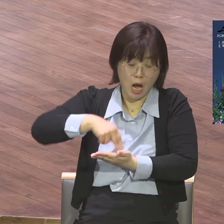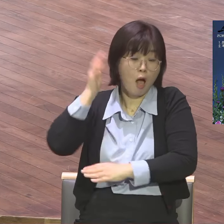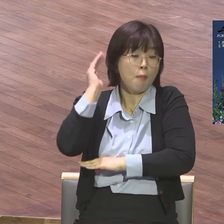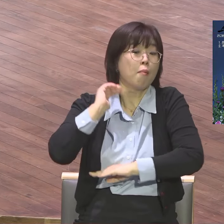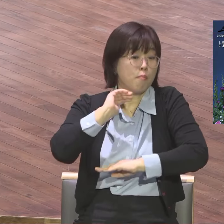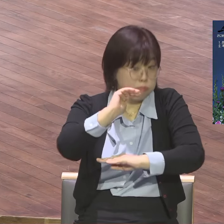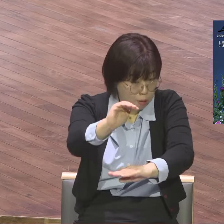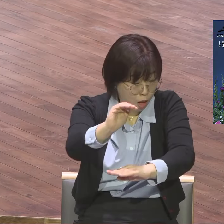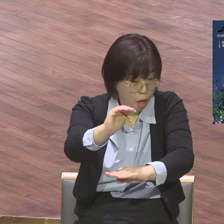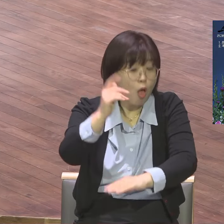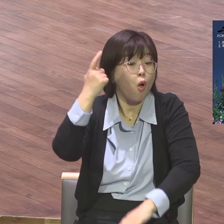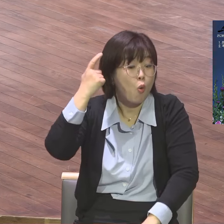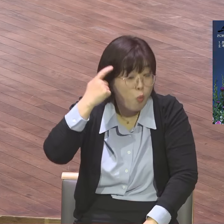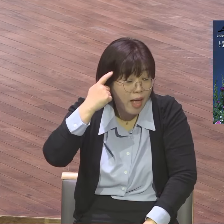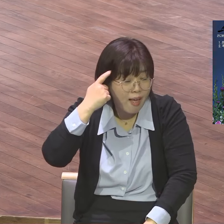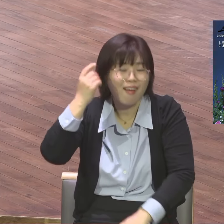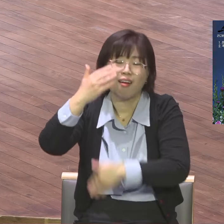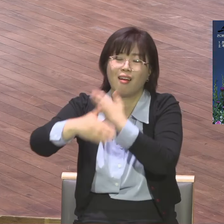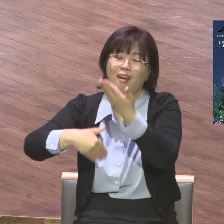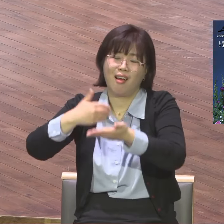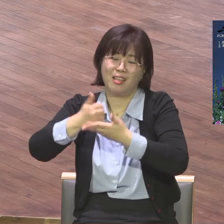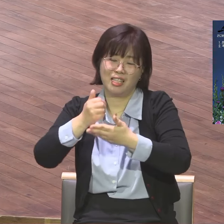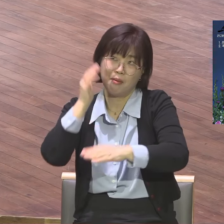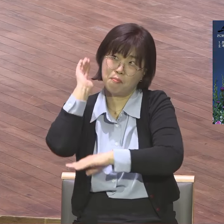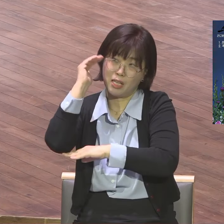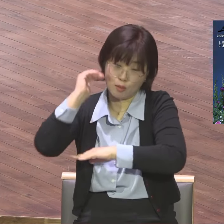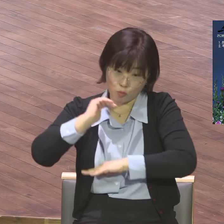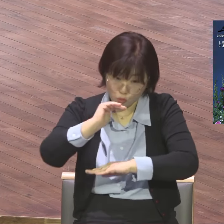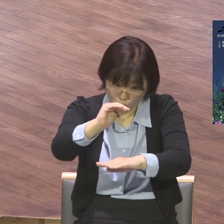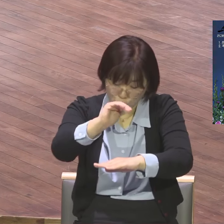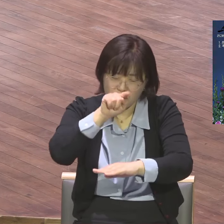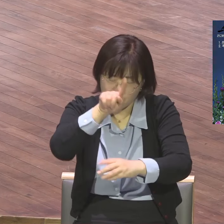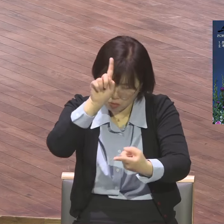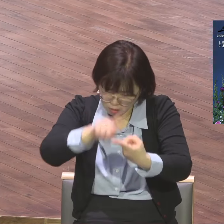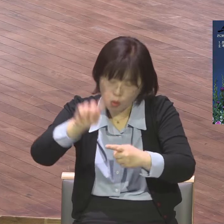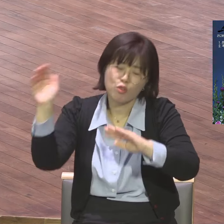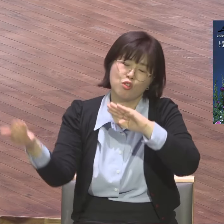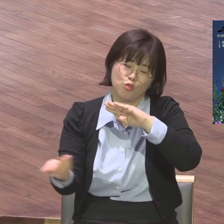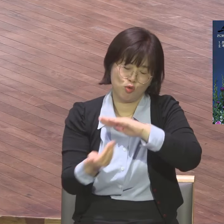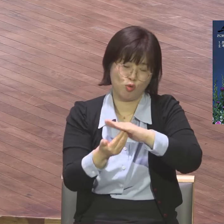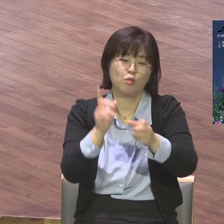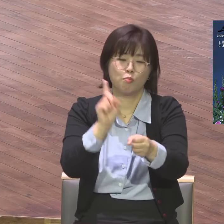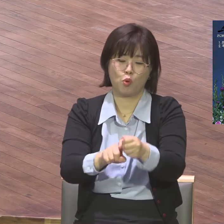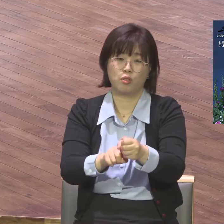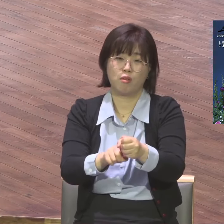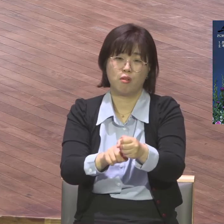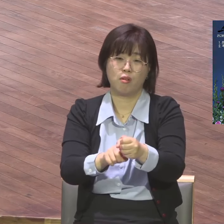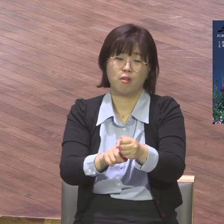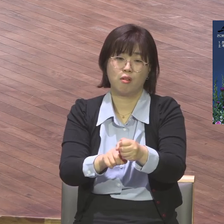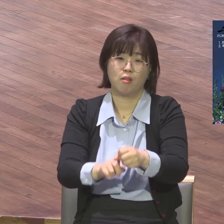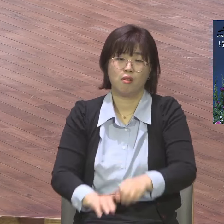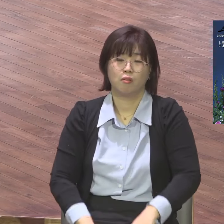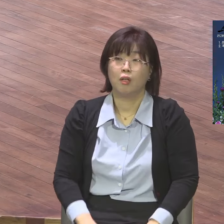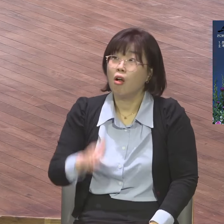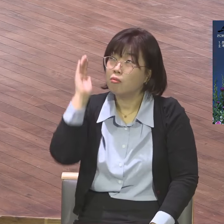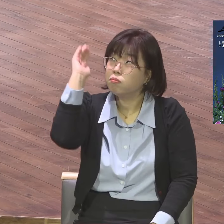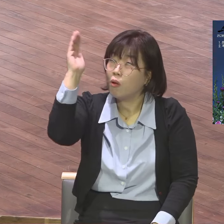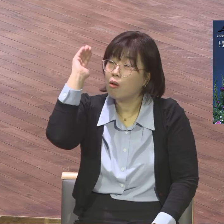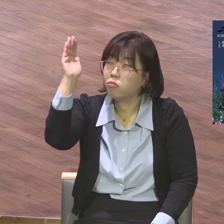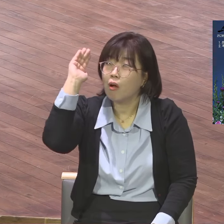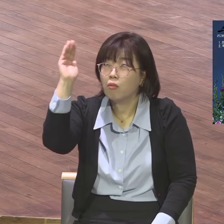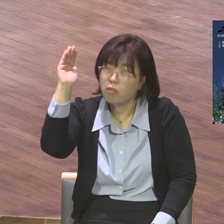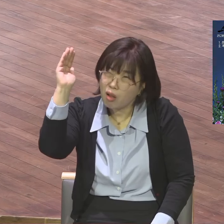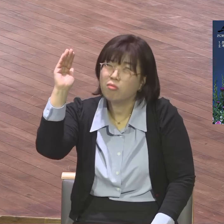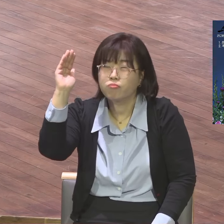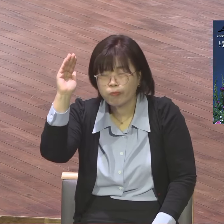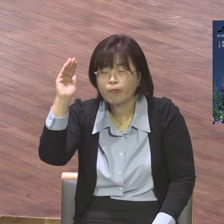하고 새롭게 하는 것이 강단 말씀을 통해 잡은 순간에 끝나는 거예요. 못 잡으니까 맨날 변화가 없고